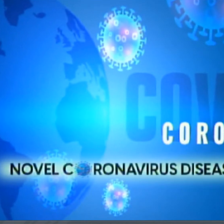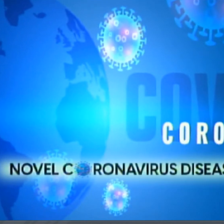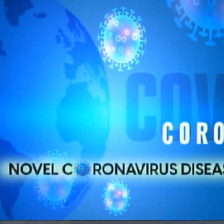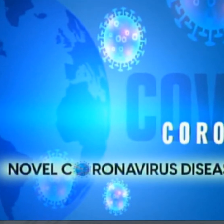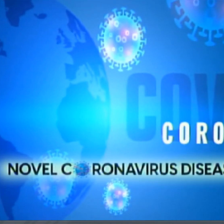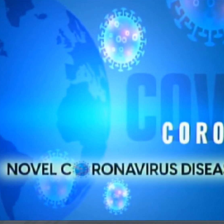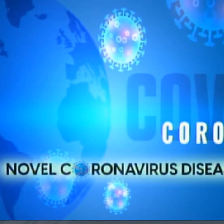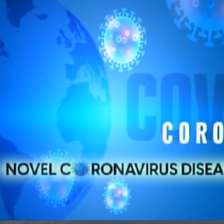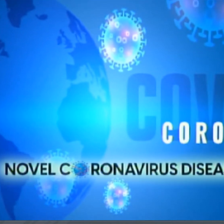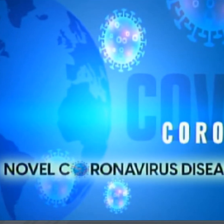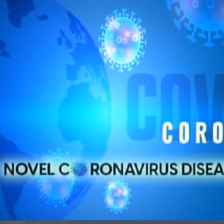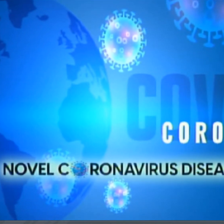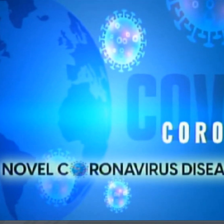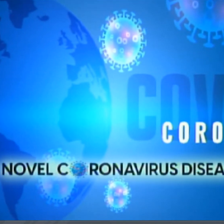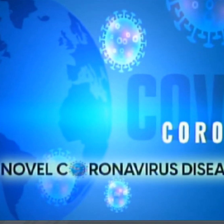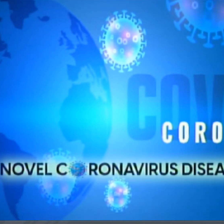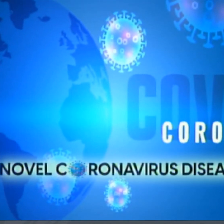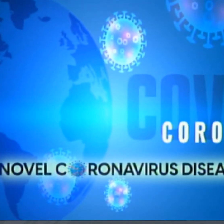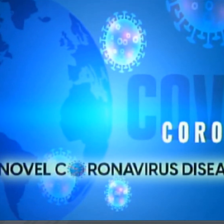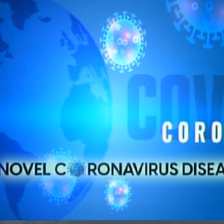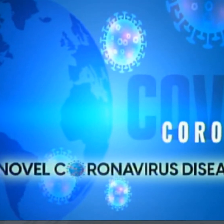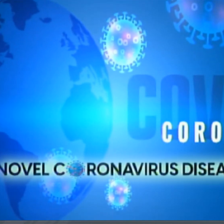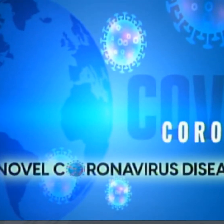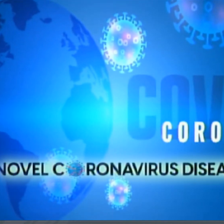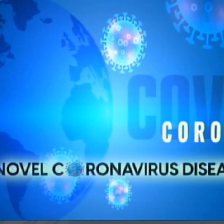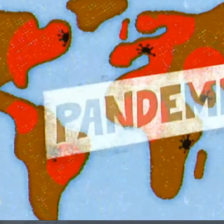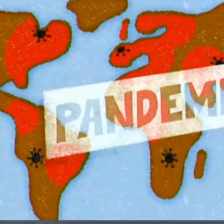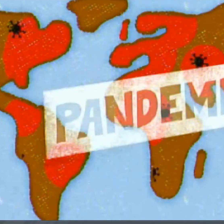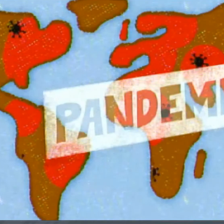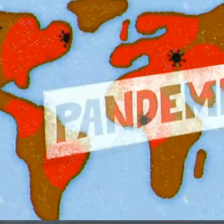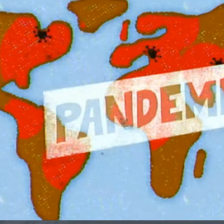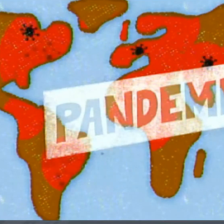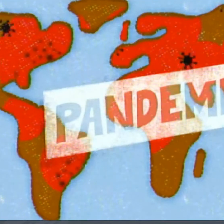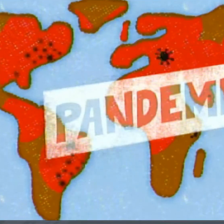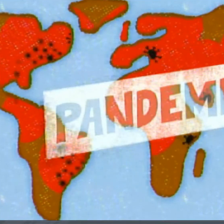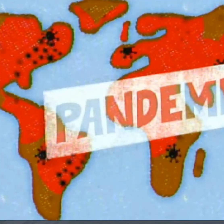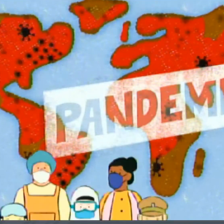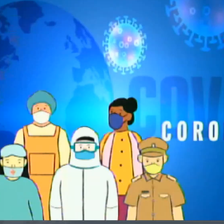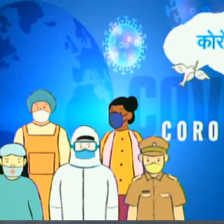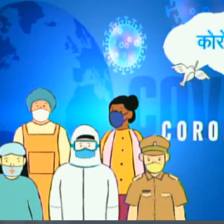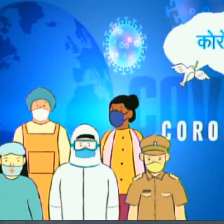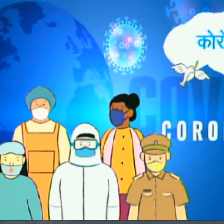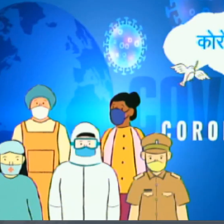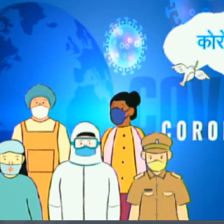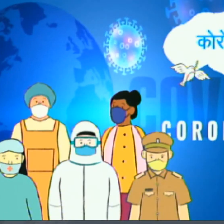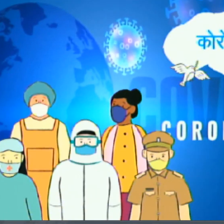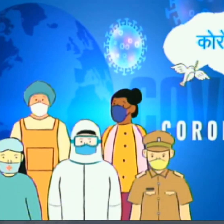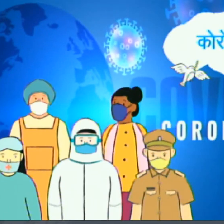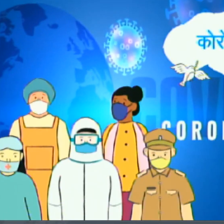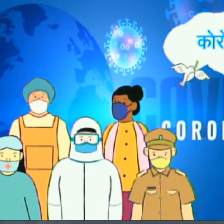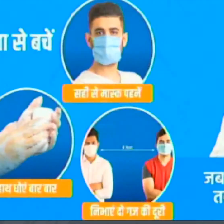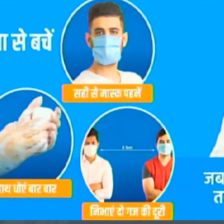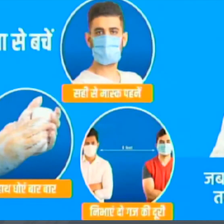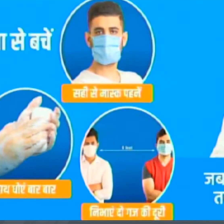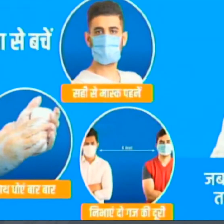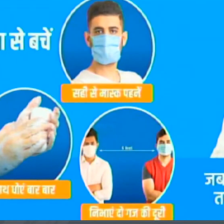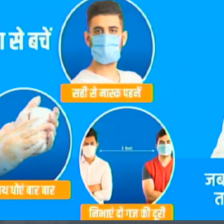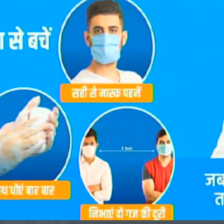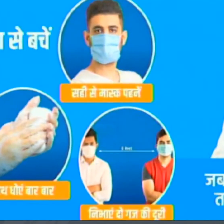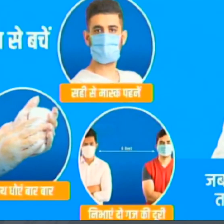नमस्कार। जैसा कि आप सब जानते हैं कि कोरोना वैश्विक महामारी से जंग अभी है जारी, तो जब तक